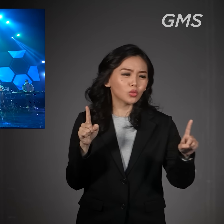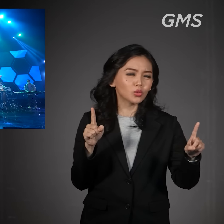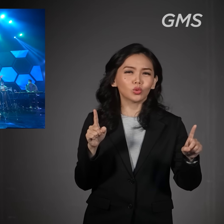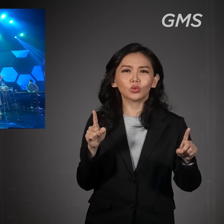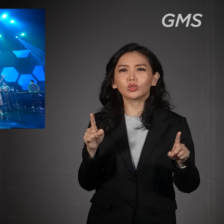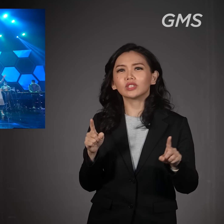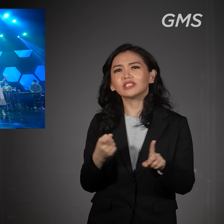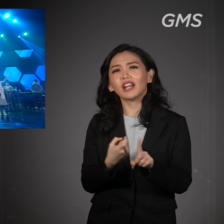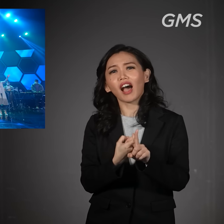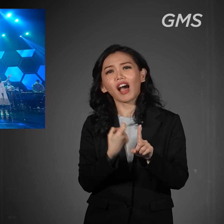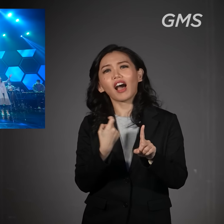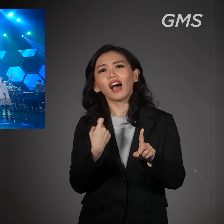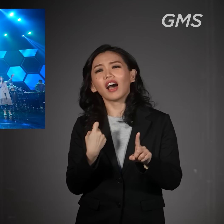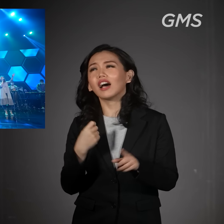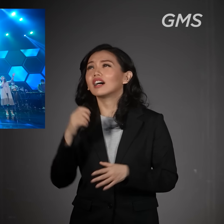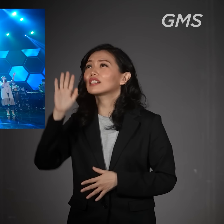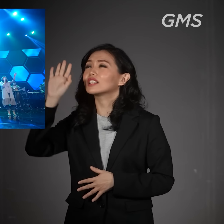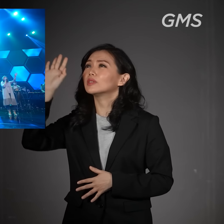jauh